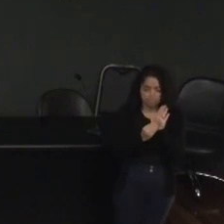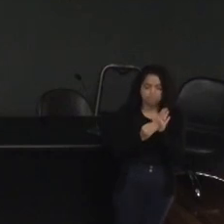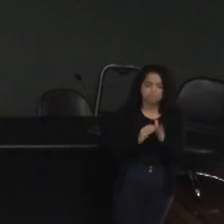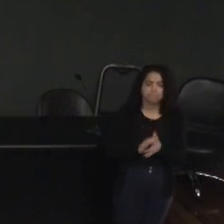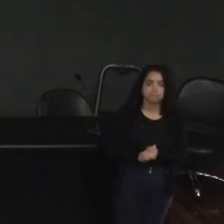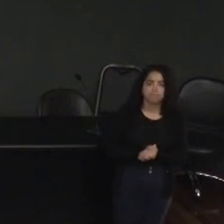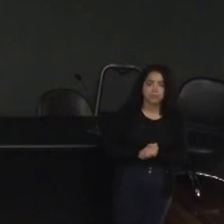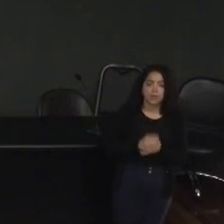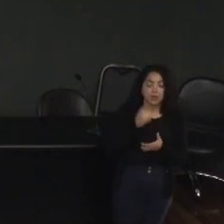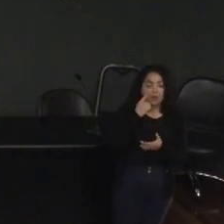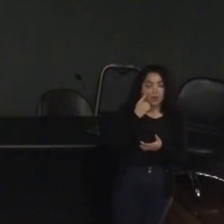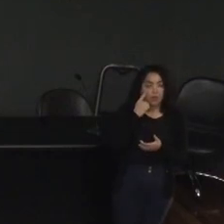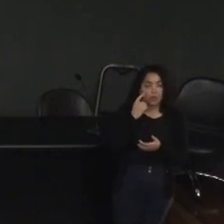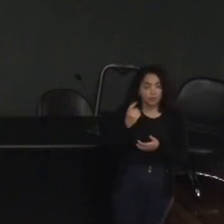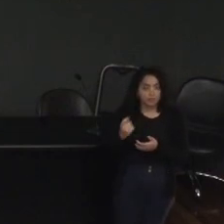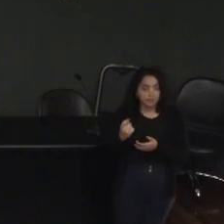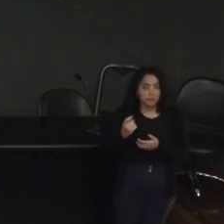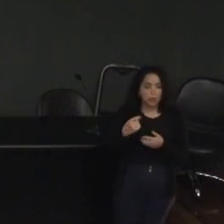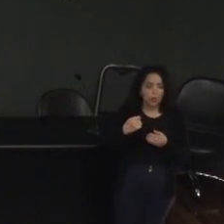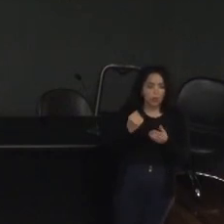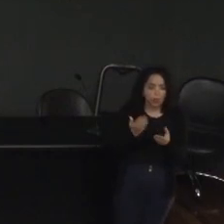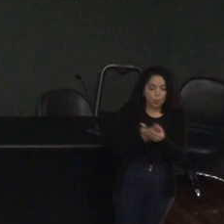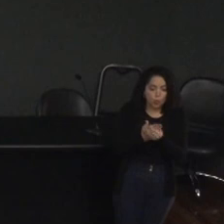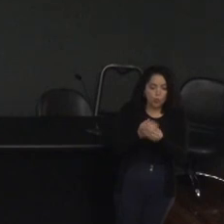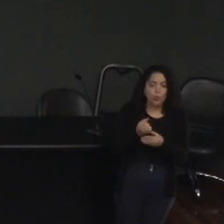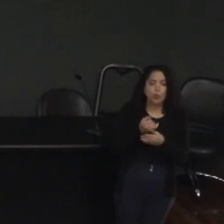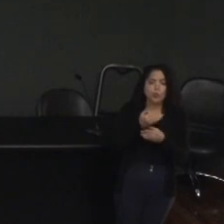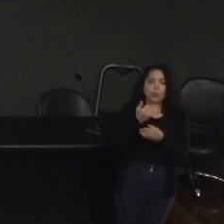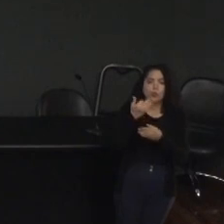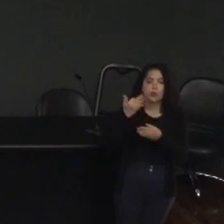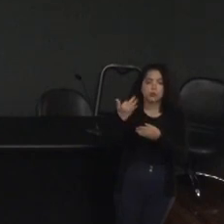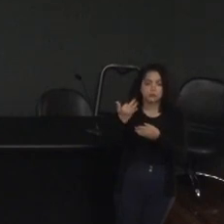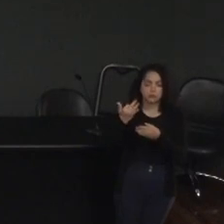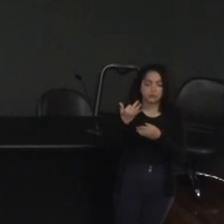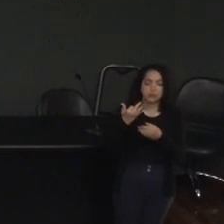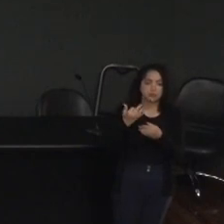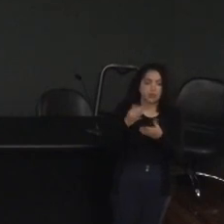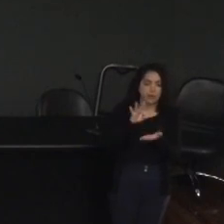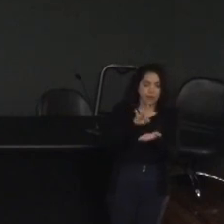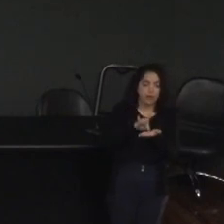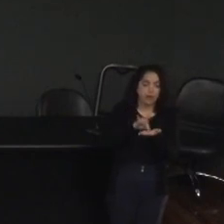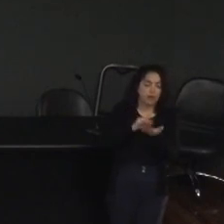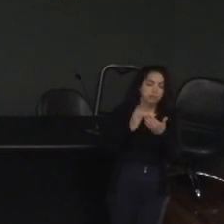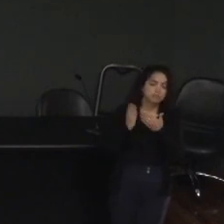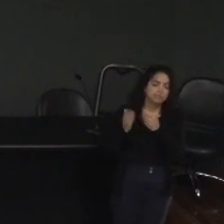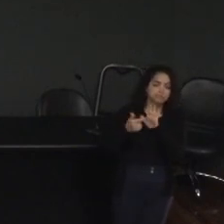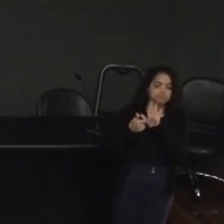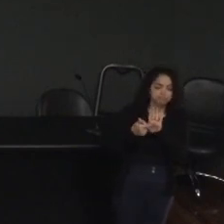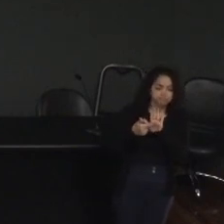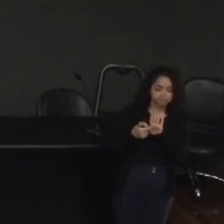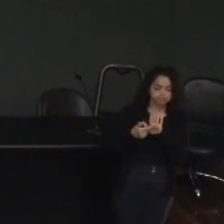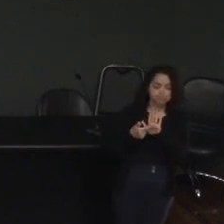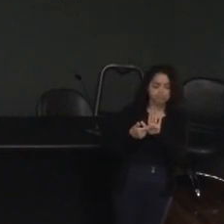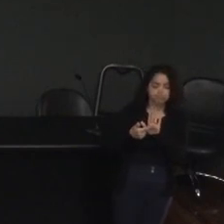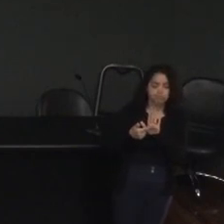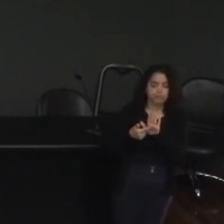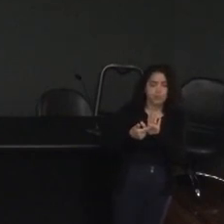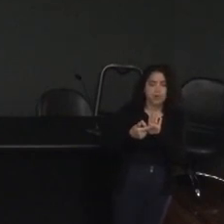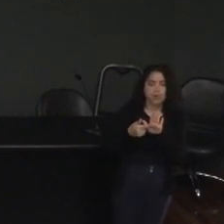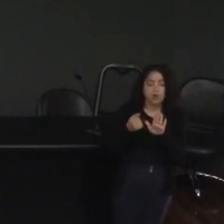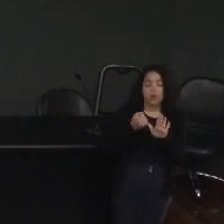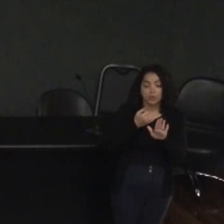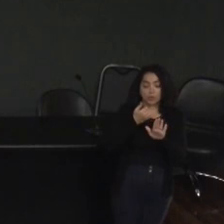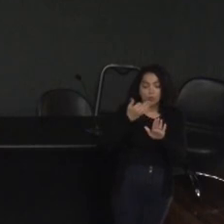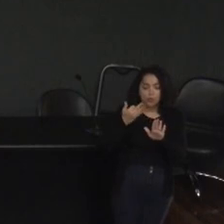que interessante ó olha Quantos processos Isso aqui é uma matriz verdadeira de um cliente né olha